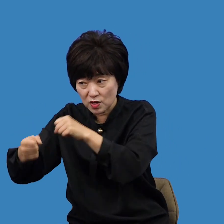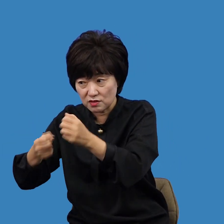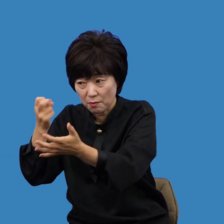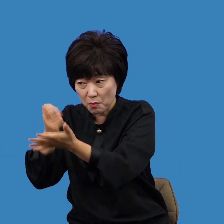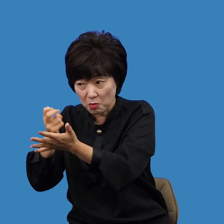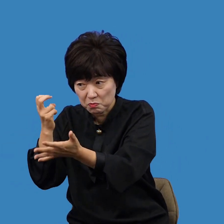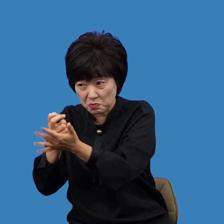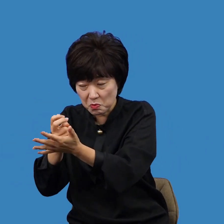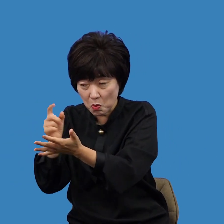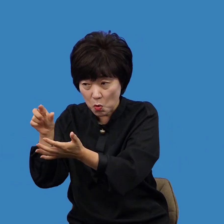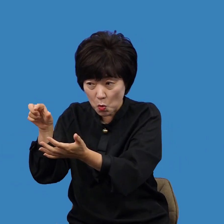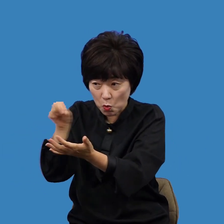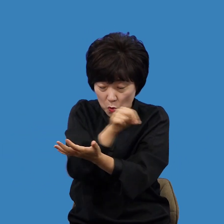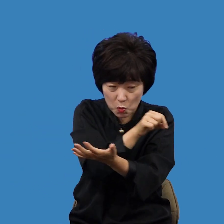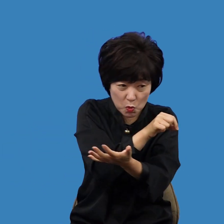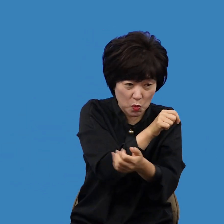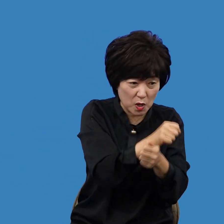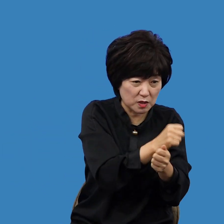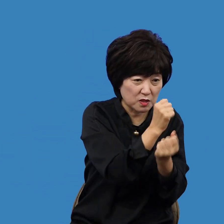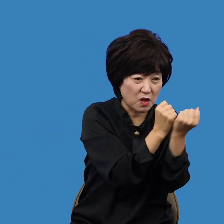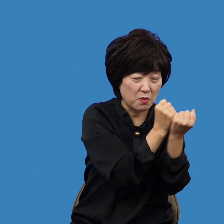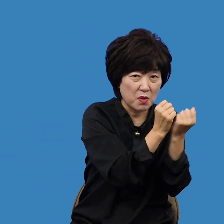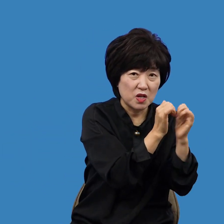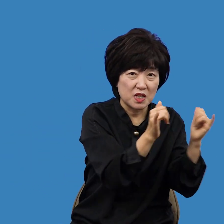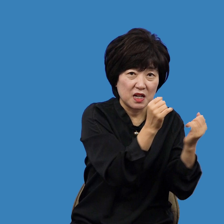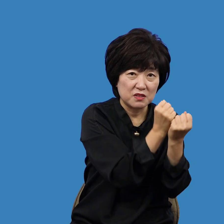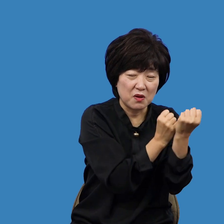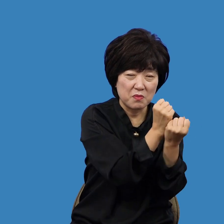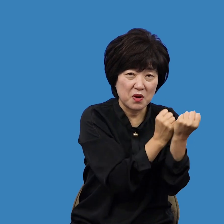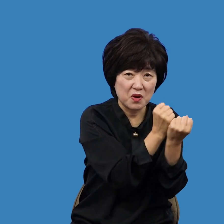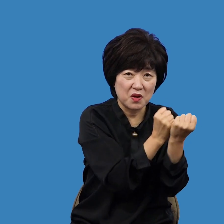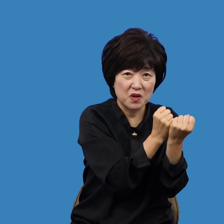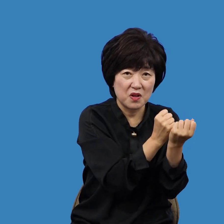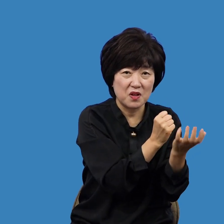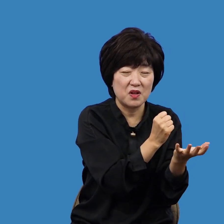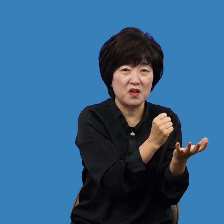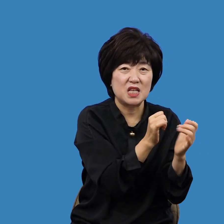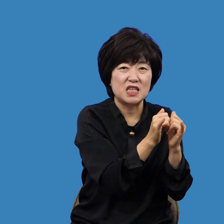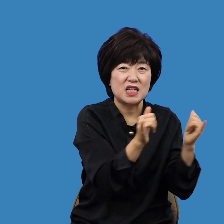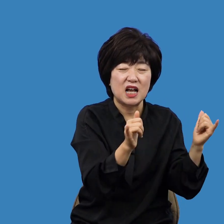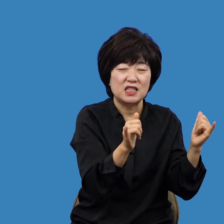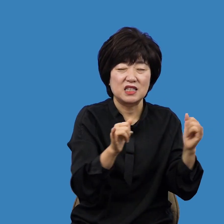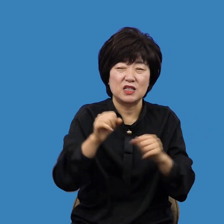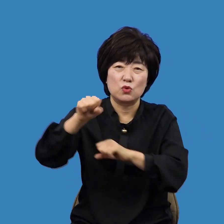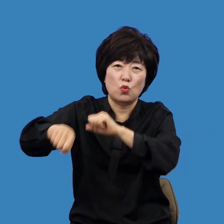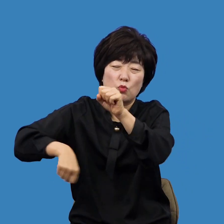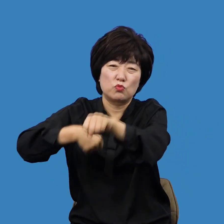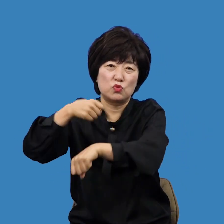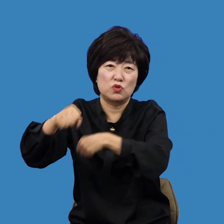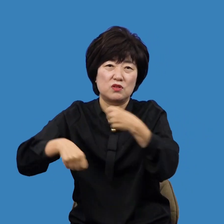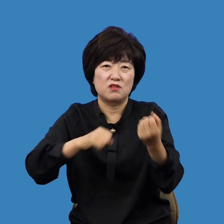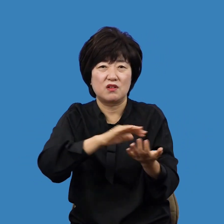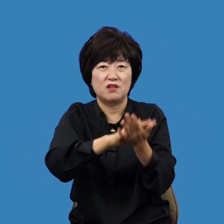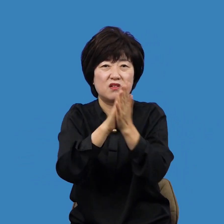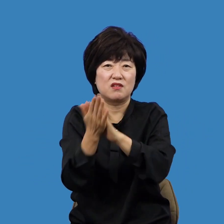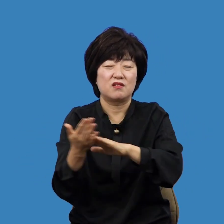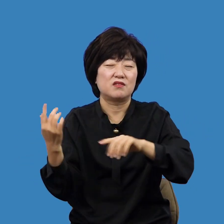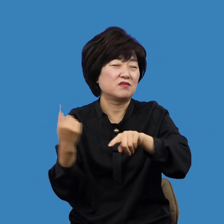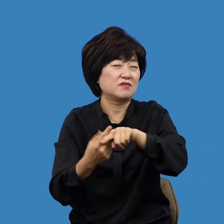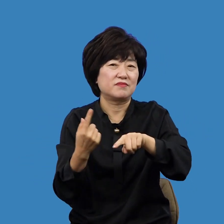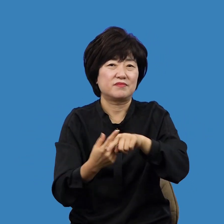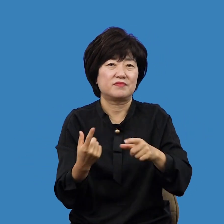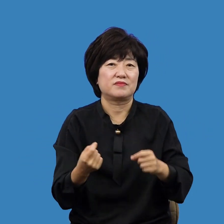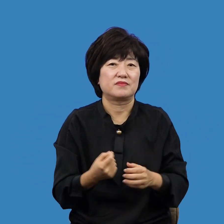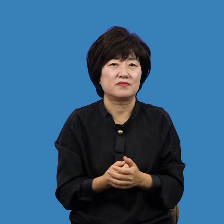추출하려고 하든지. 그런데 동물과 자연을 보고 원리를 추출하면 어떻게 되냐면 인간이 동물처럼 되는 거지. 성경은 그렇게